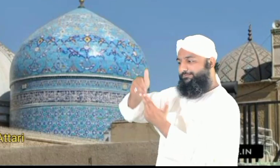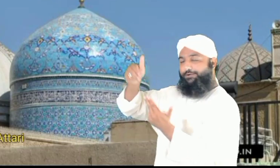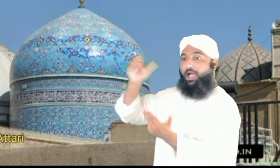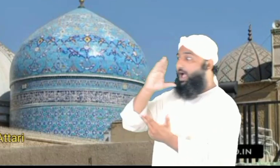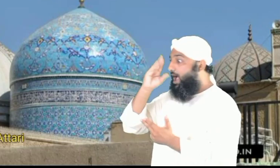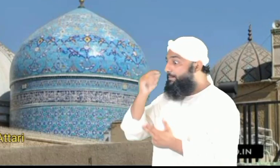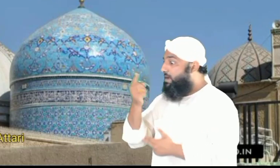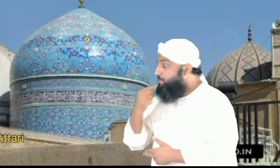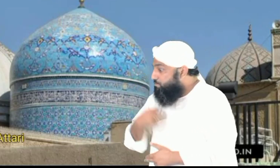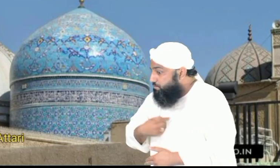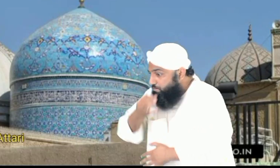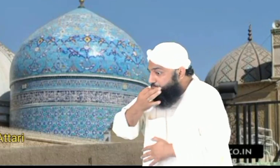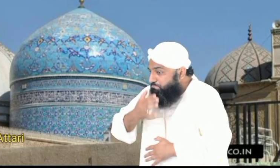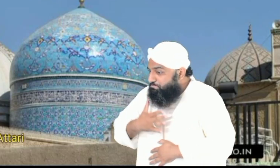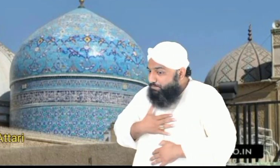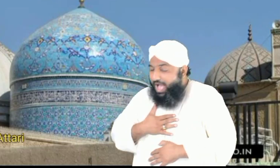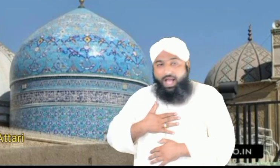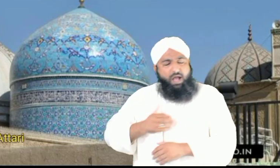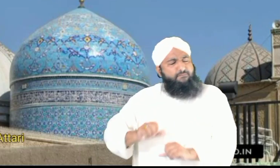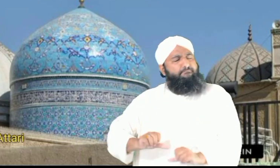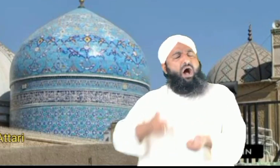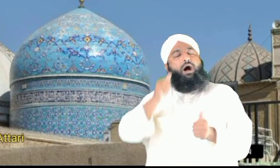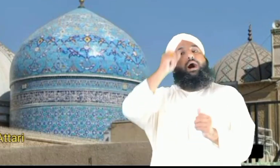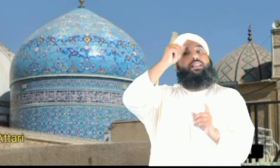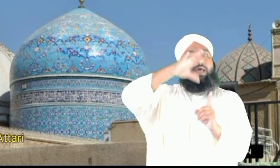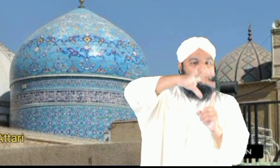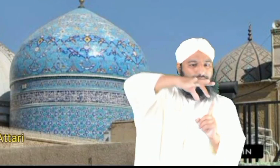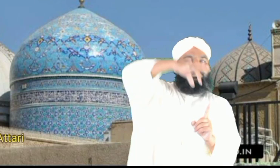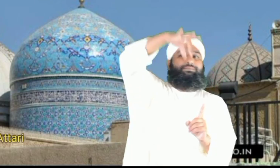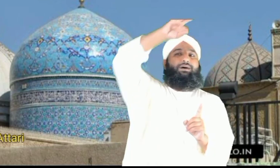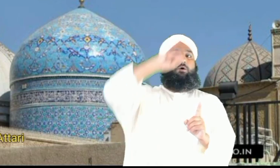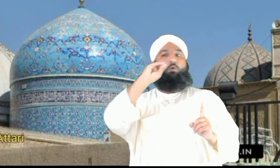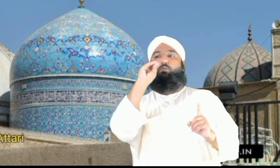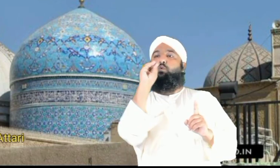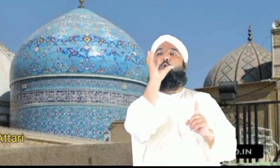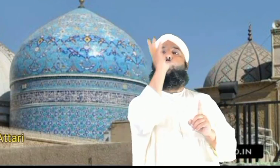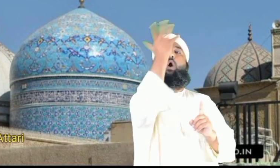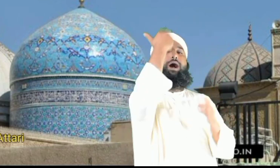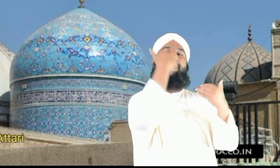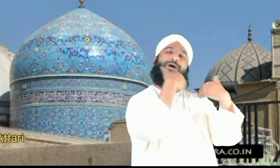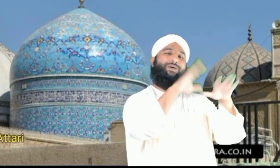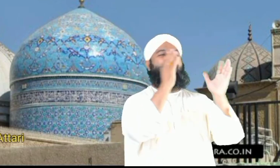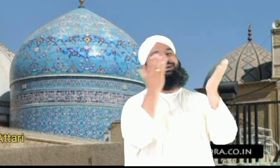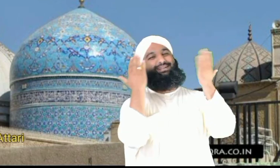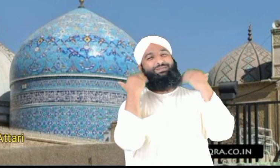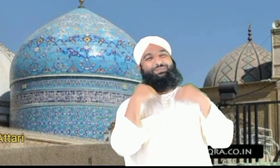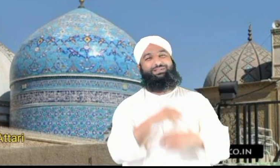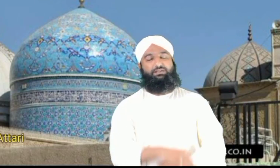آسمان کا چمکتا ہوا ستارہ ہیں، آج آپ کو اولیاء کرام کا سردار کہا جاتا ہے۔